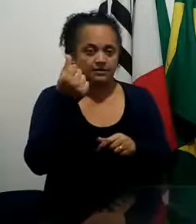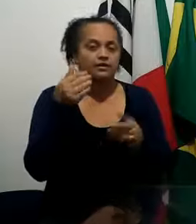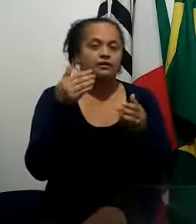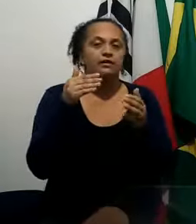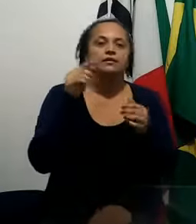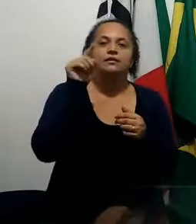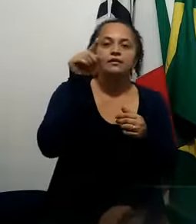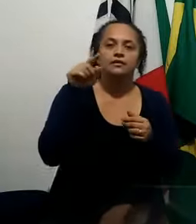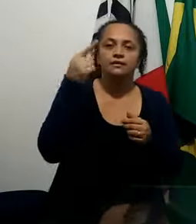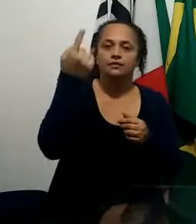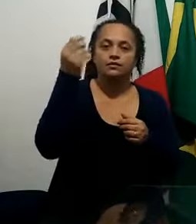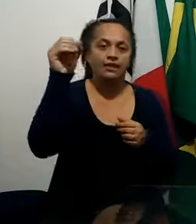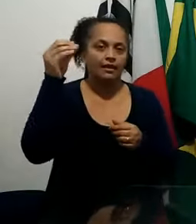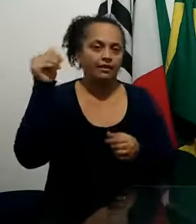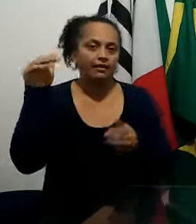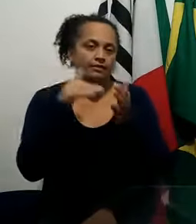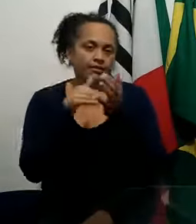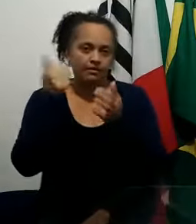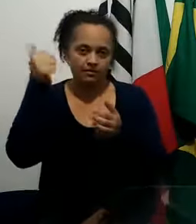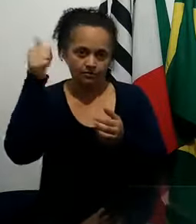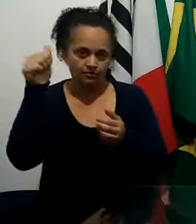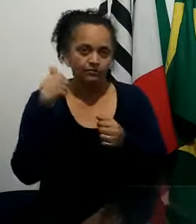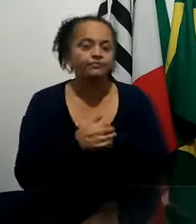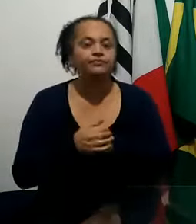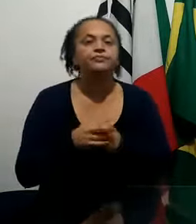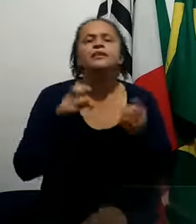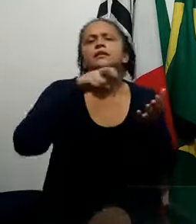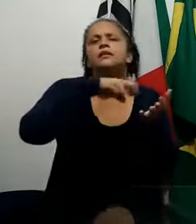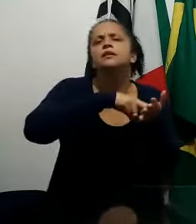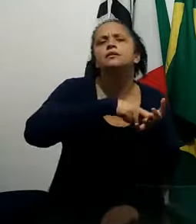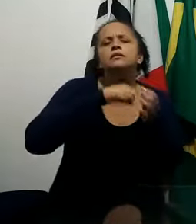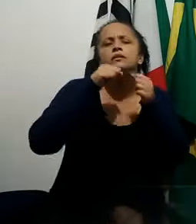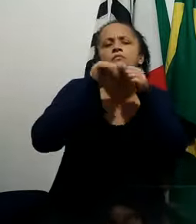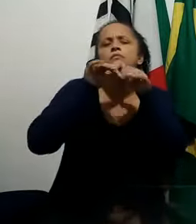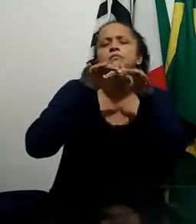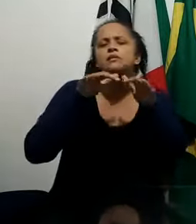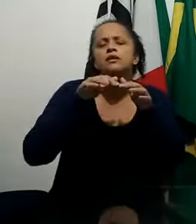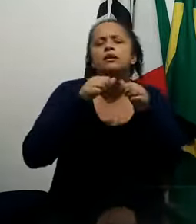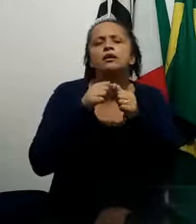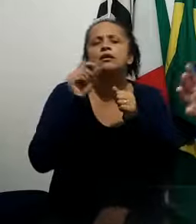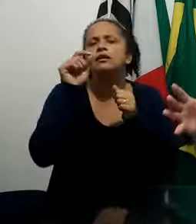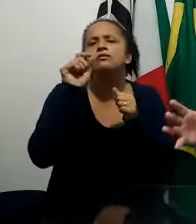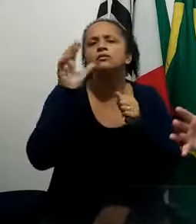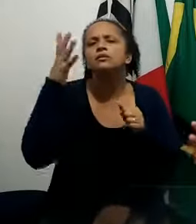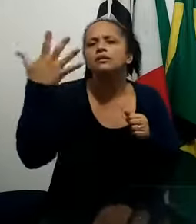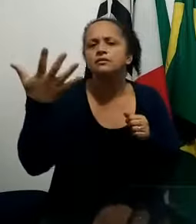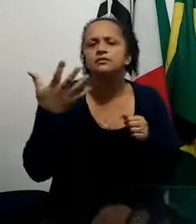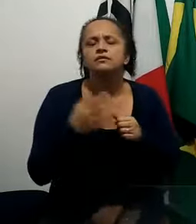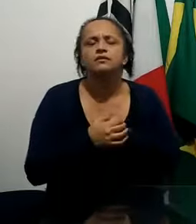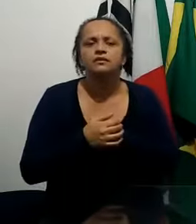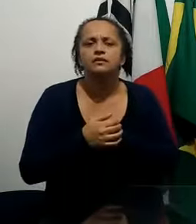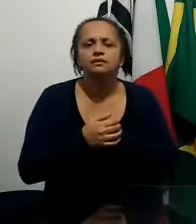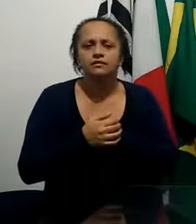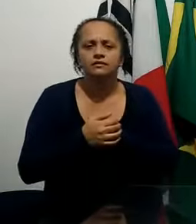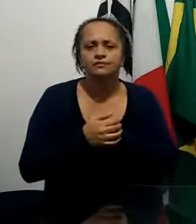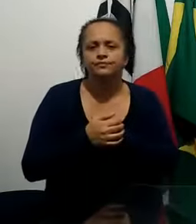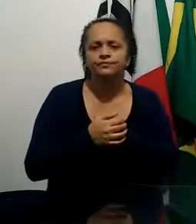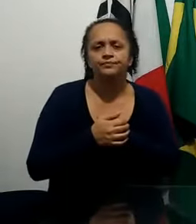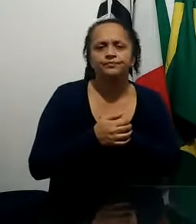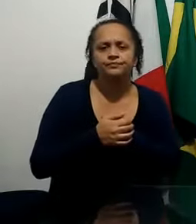taça derramada sobre o trono da besta, e sobre o seu reino se fez tenebroso, e os